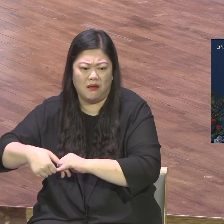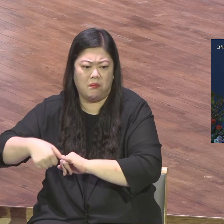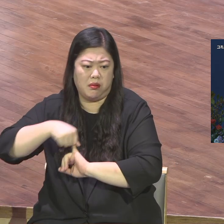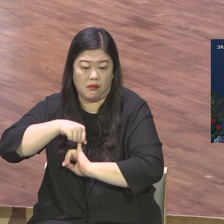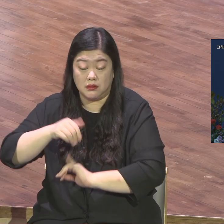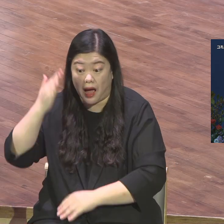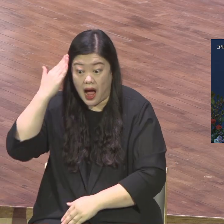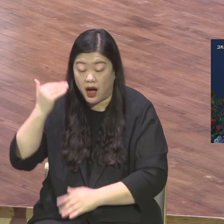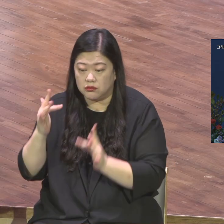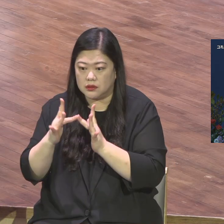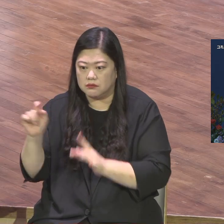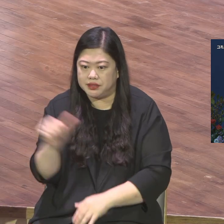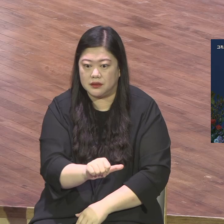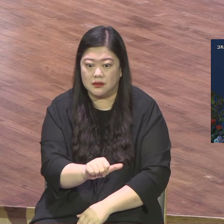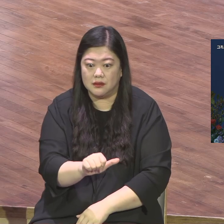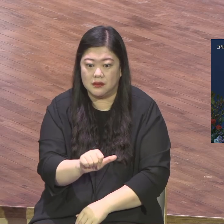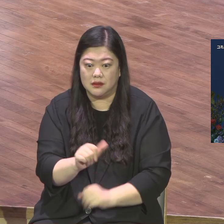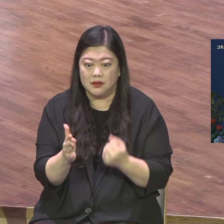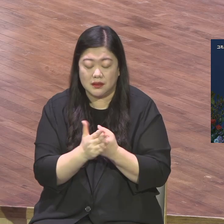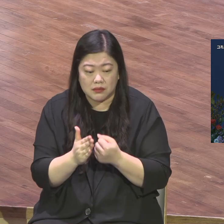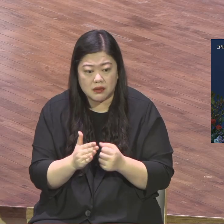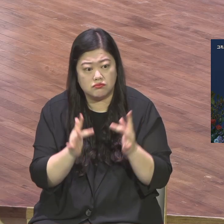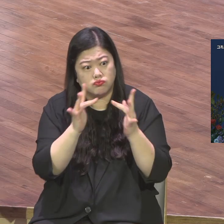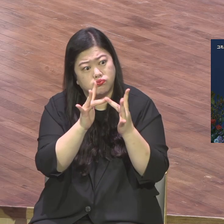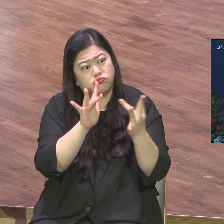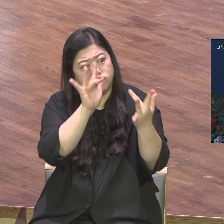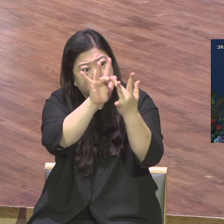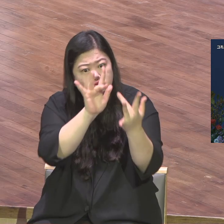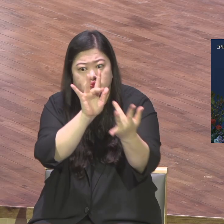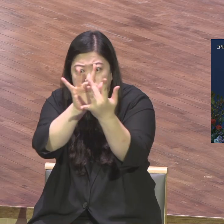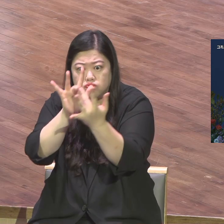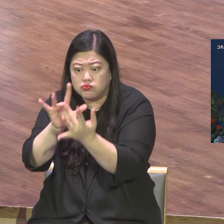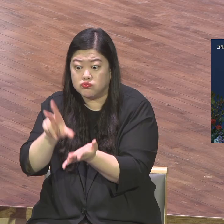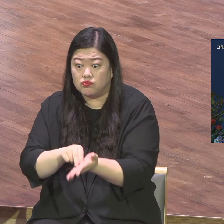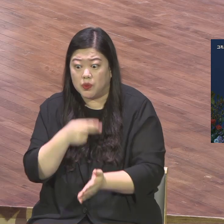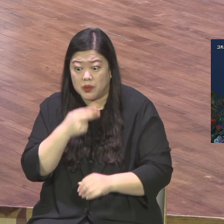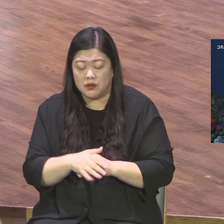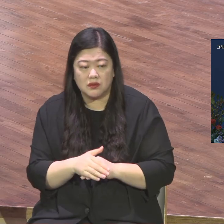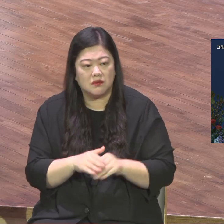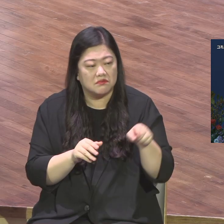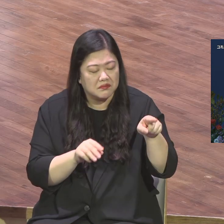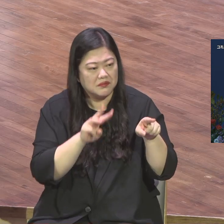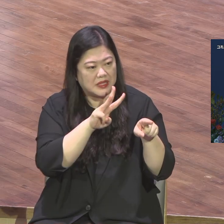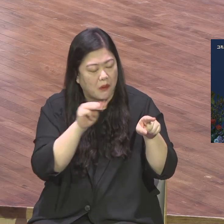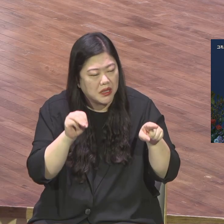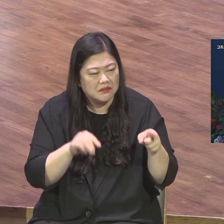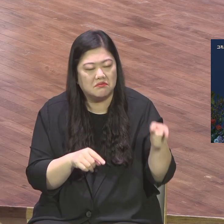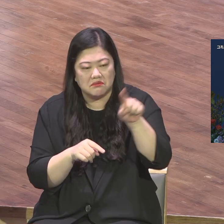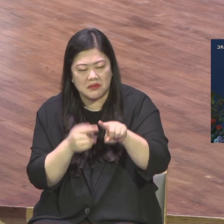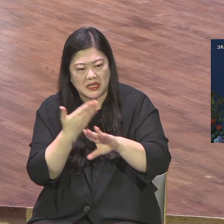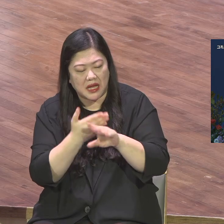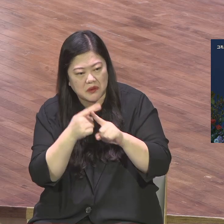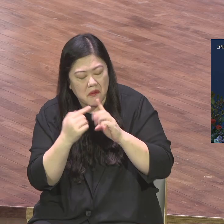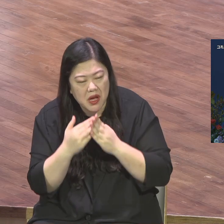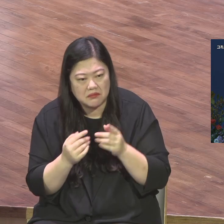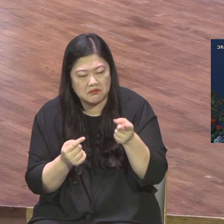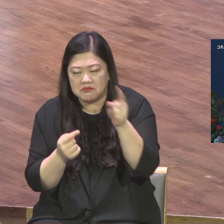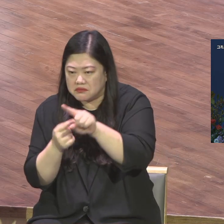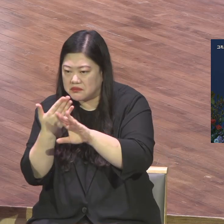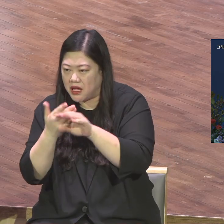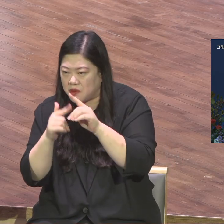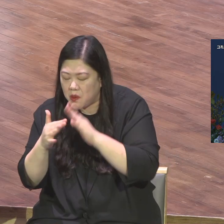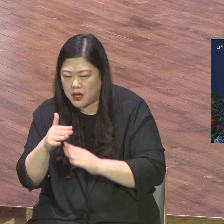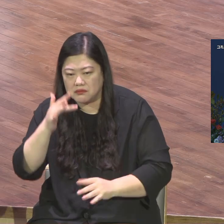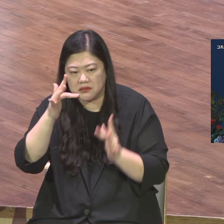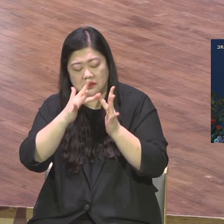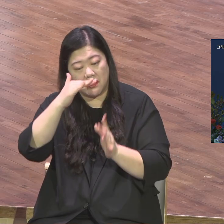심해지고 있다라는 것입니다. 지금 코로나19 팬데믹 이후에 교회 현장에